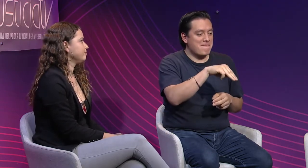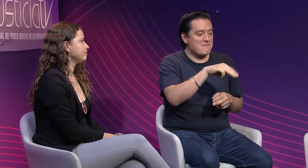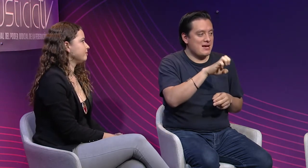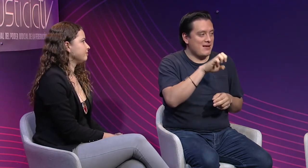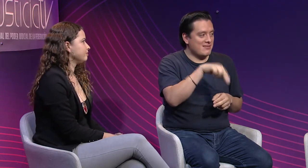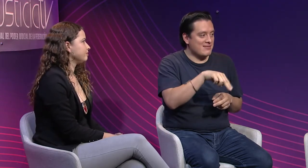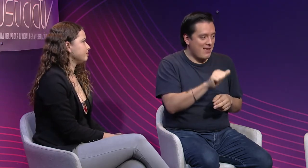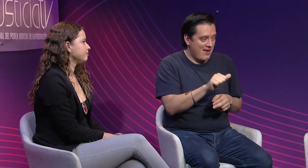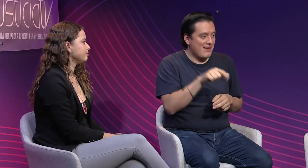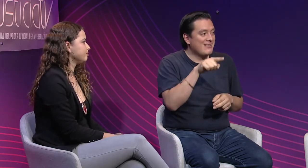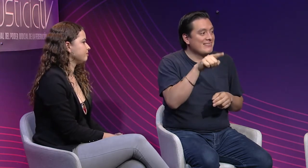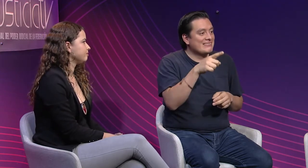maestros